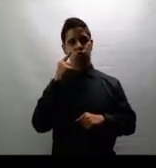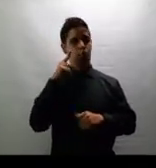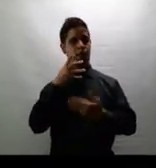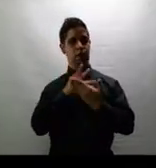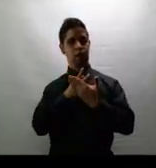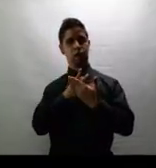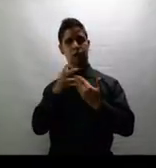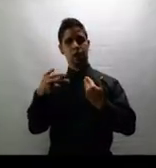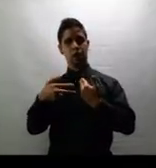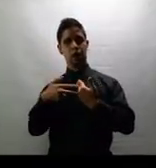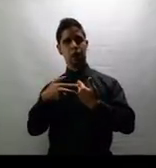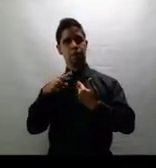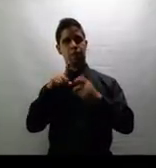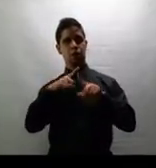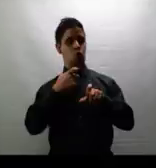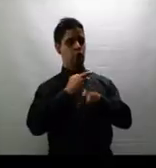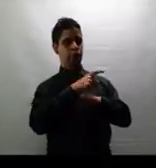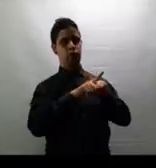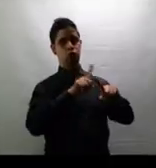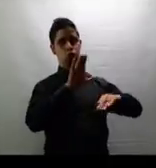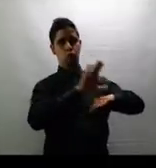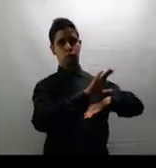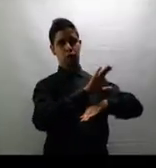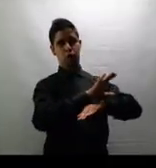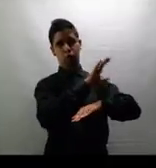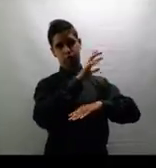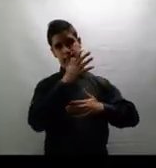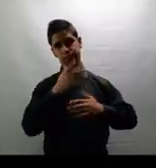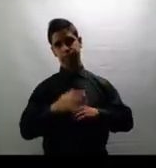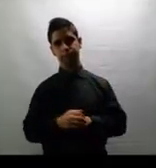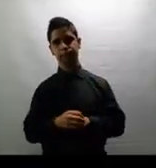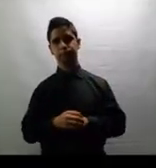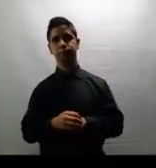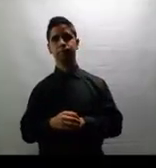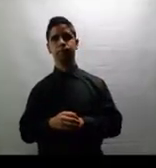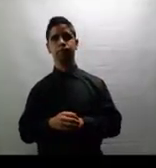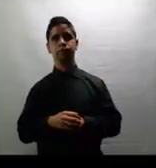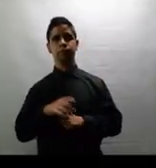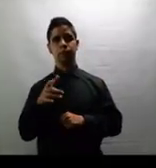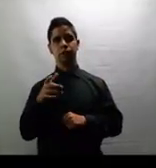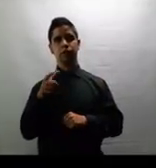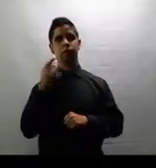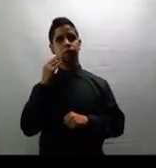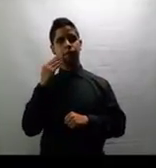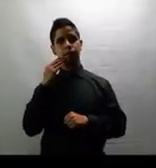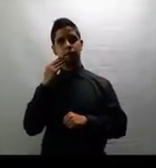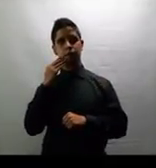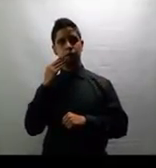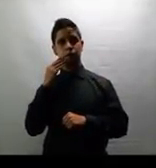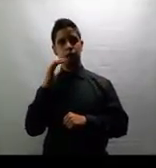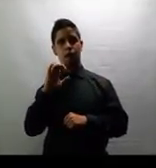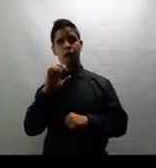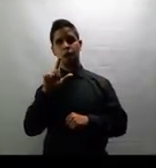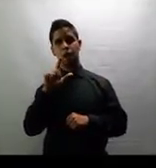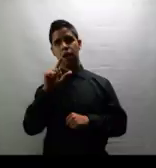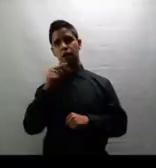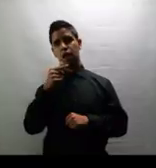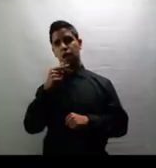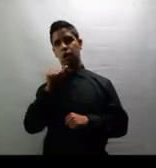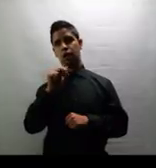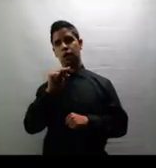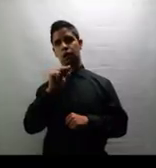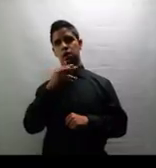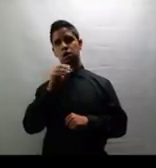computadora y te fastidie la cosa el gancho detrás de las camisas ustedes van a saber una pero no saben las